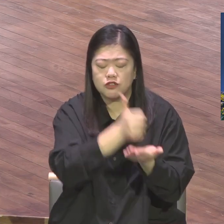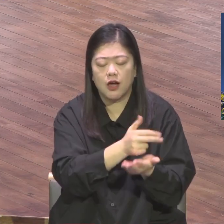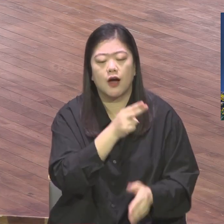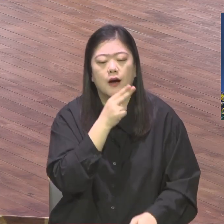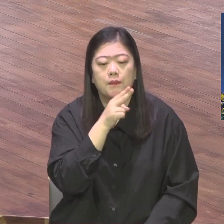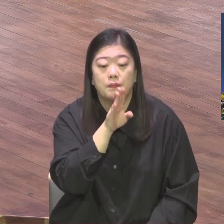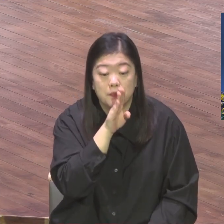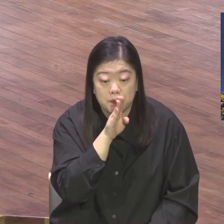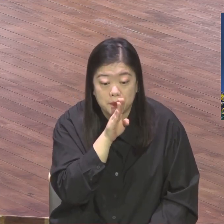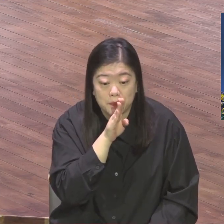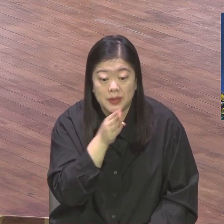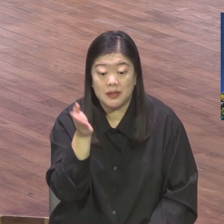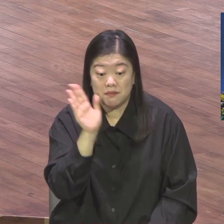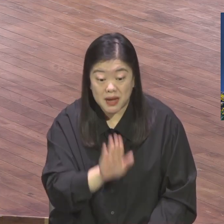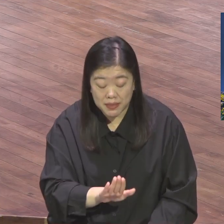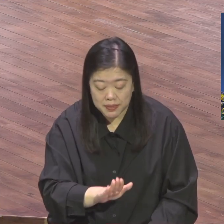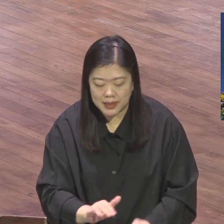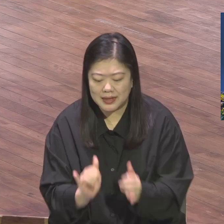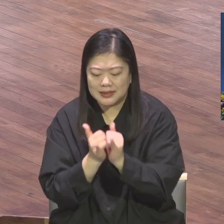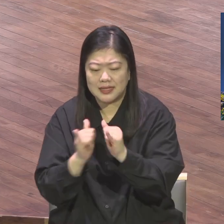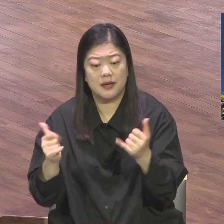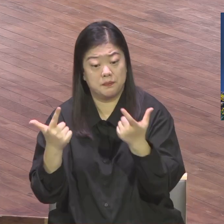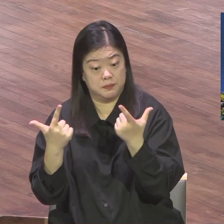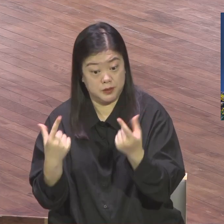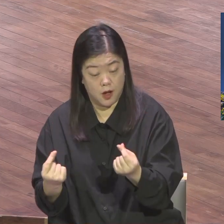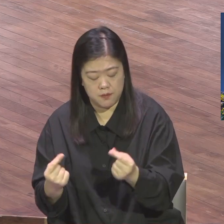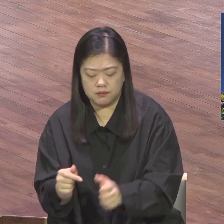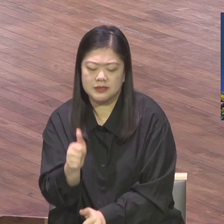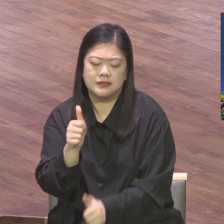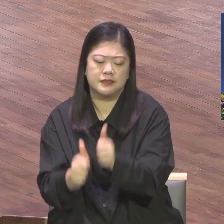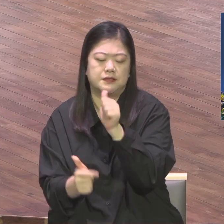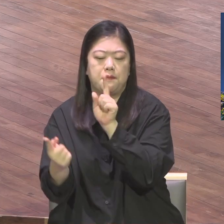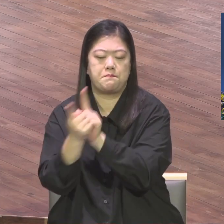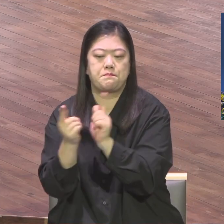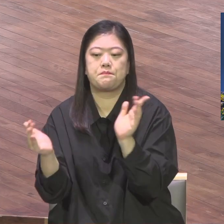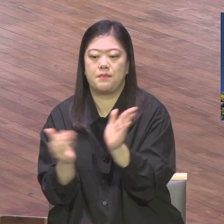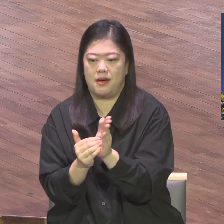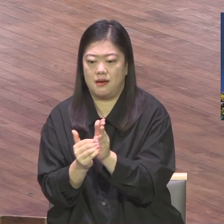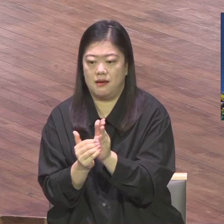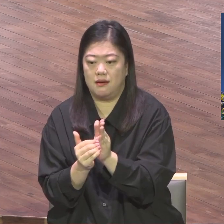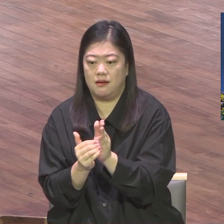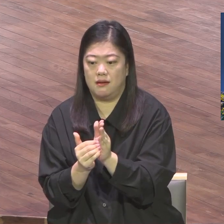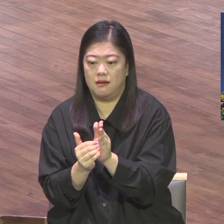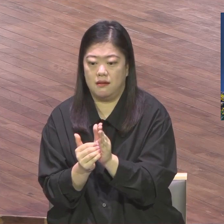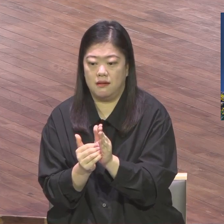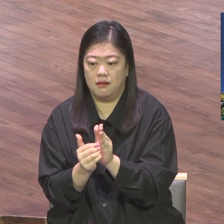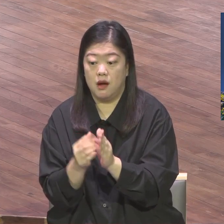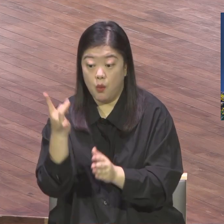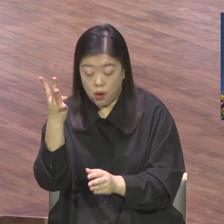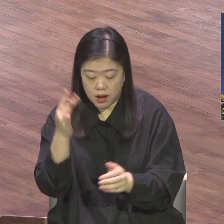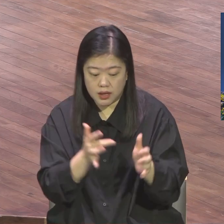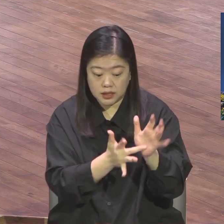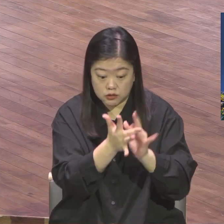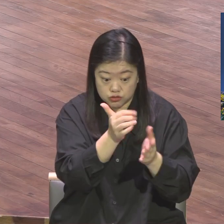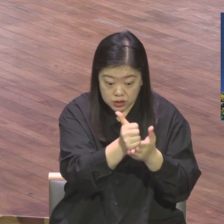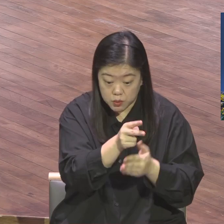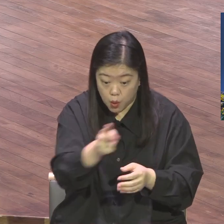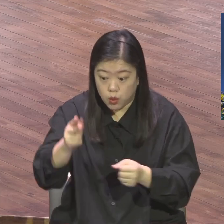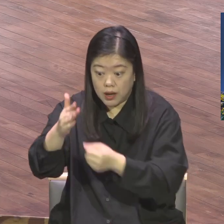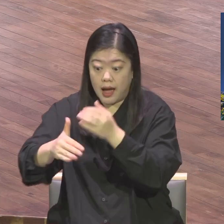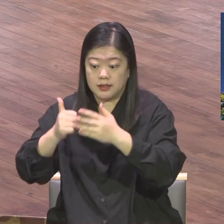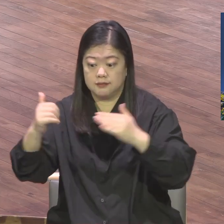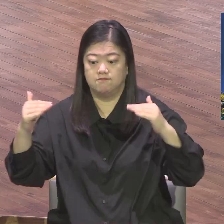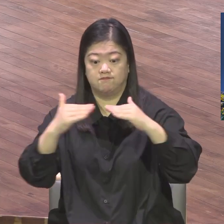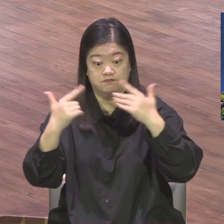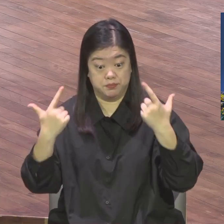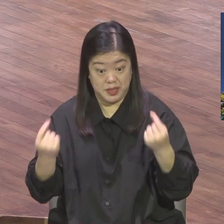우리와 똑같이 시험을 받으신 분이심을 밝히고 있습니다. 온전한 인간으로서. 예수님은요,